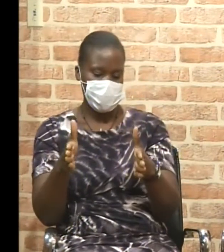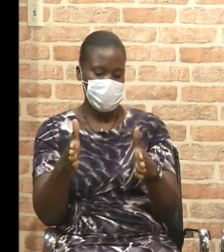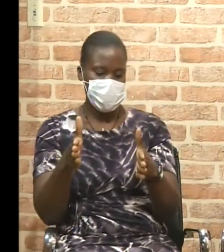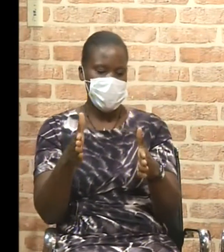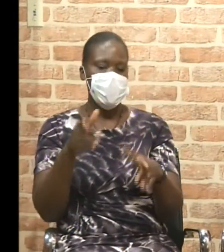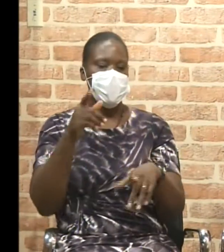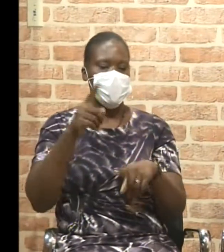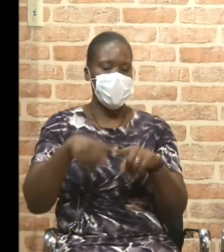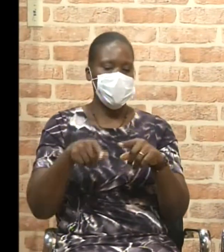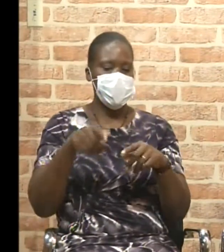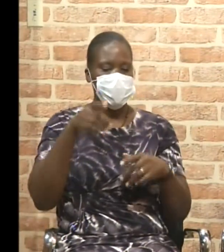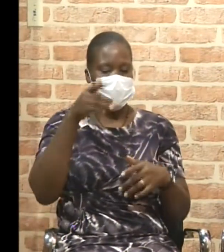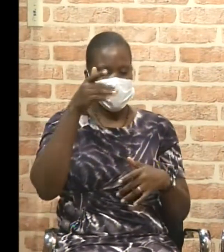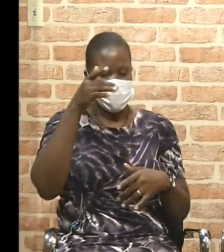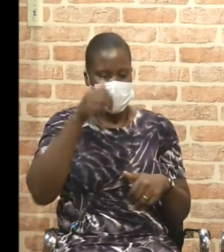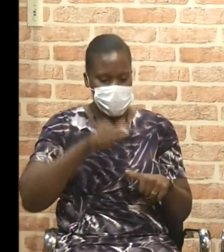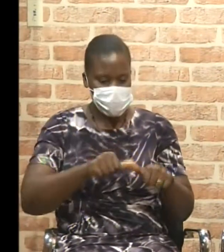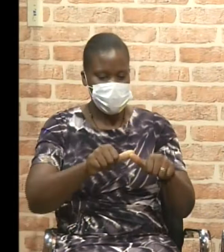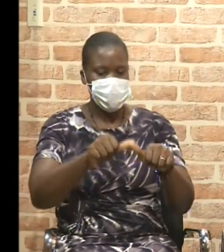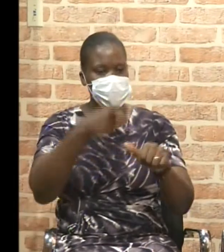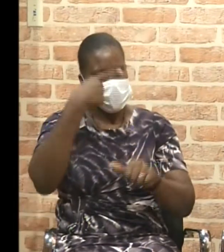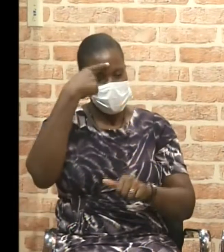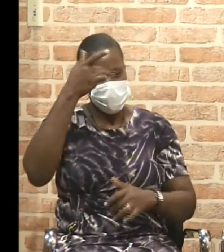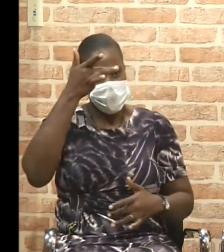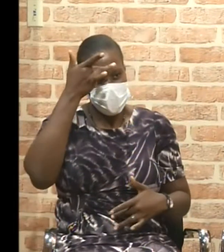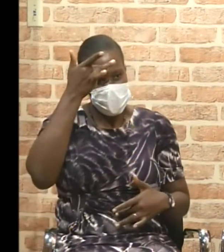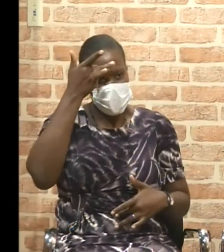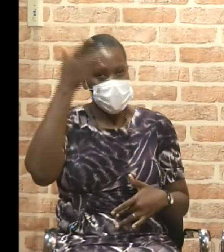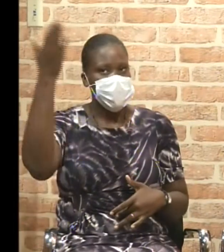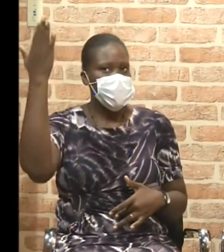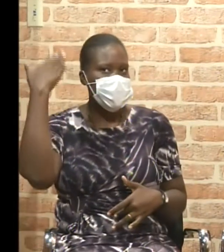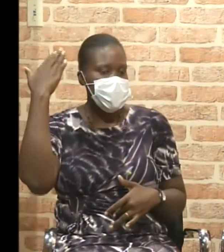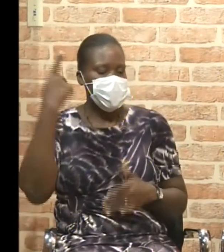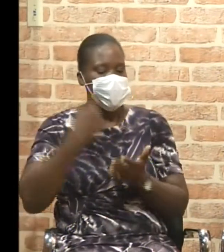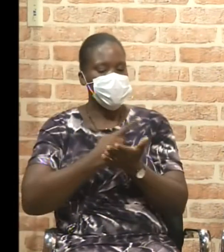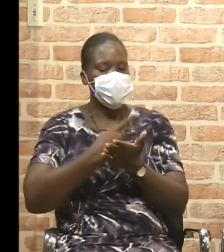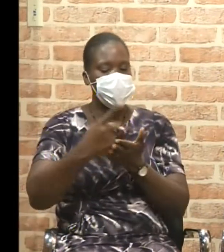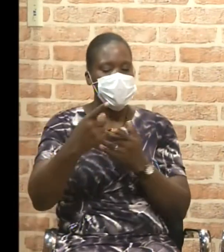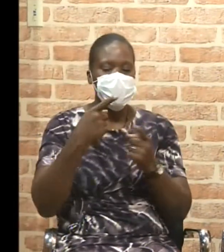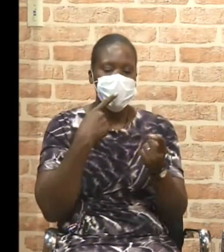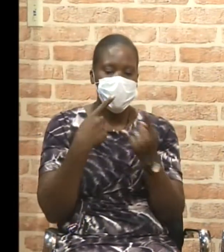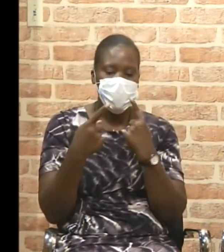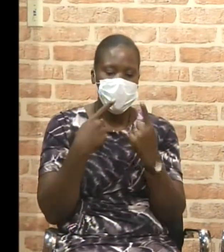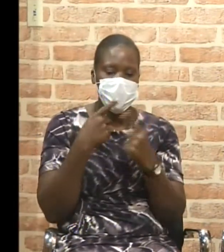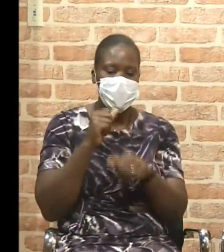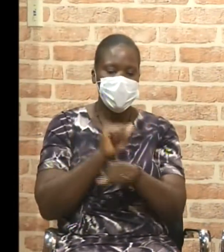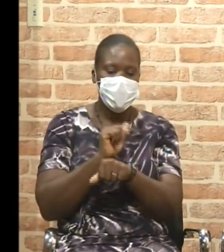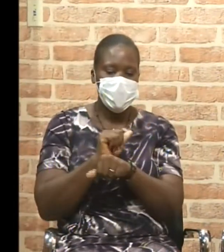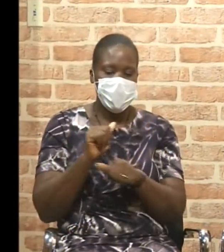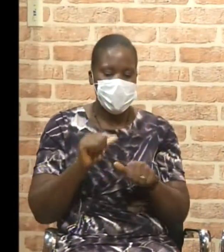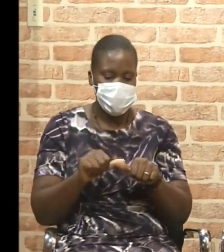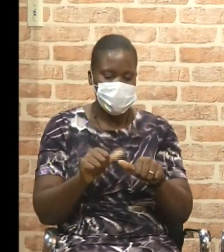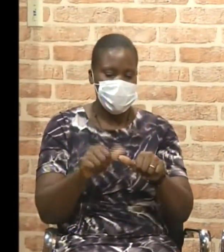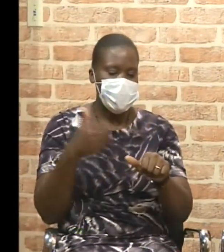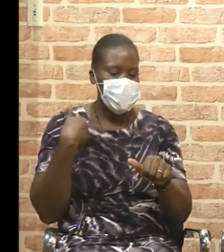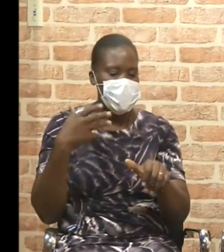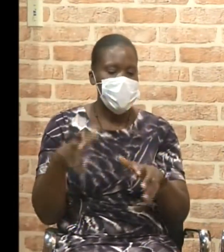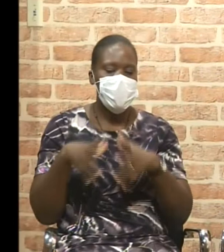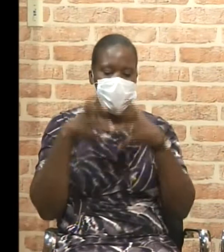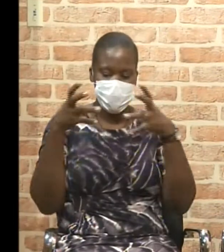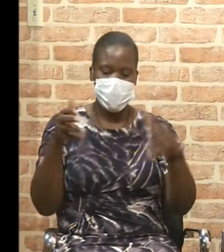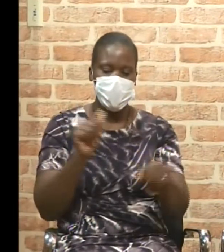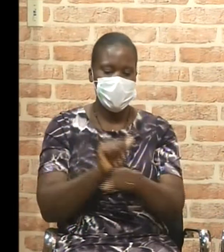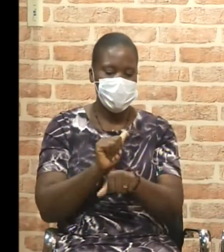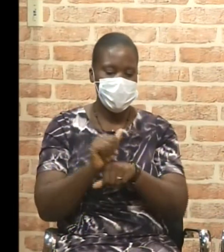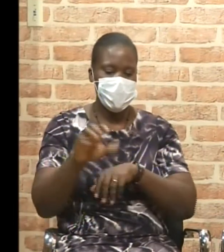pas continuer mais l'autre semaine passée nous parlait et que travail a continué donc déjà il y a un pile travail qui fait déjà à la base pour que